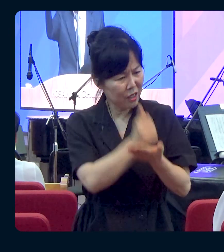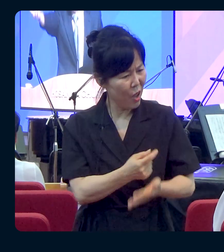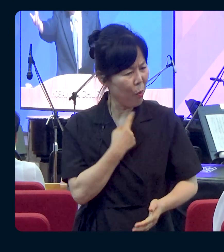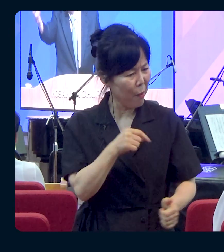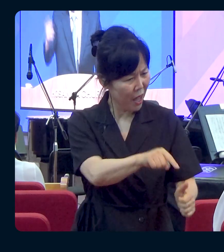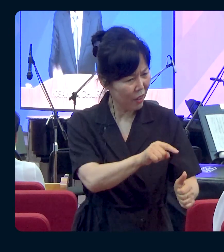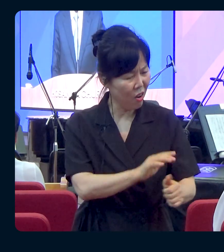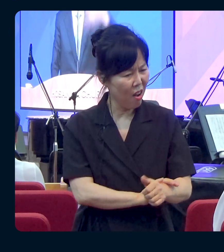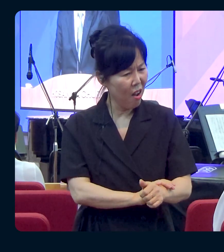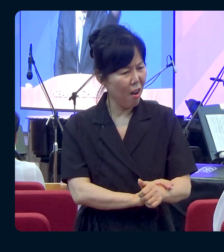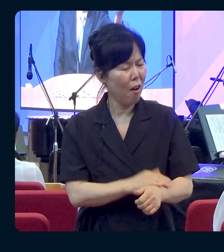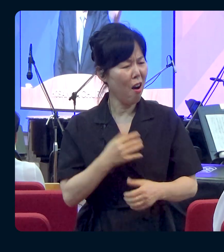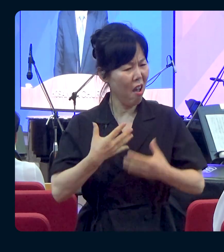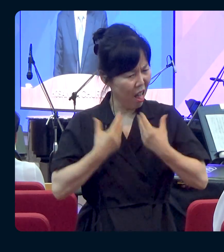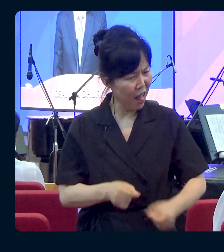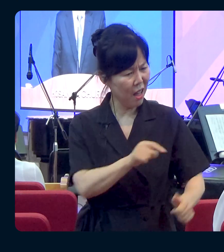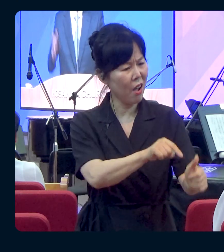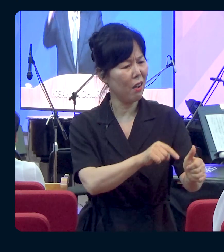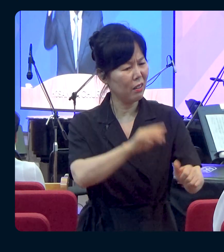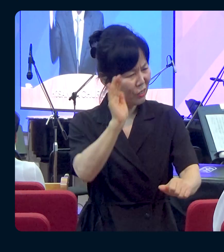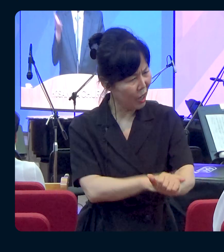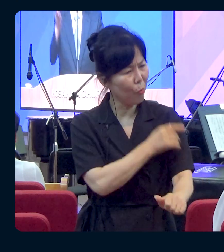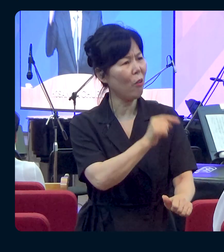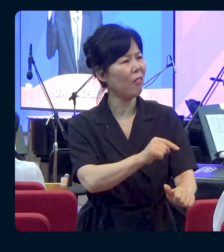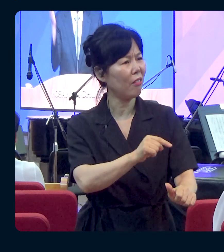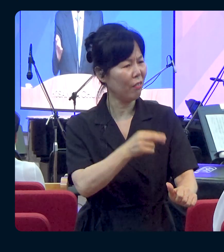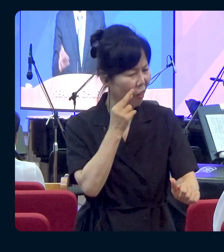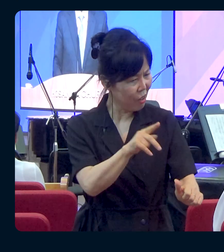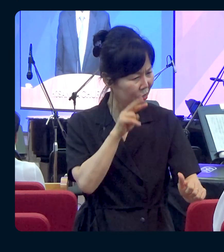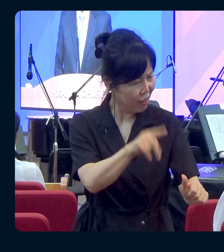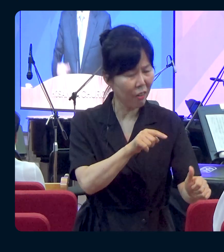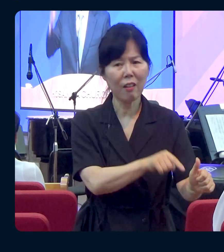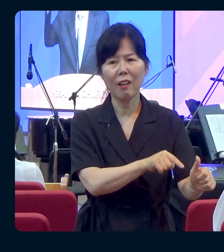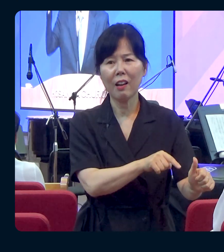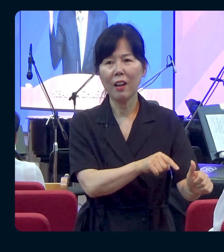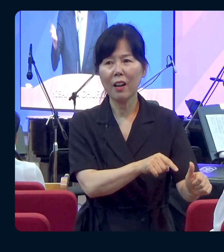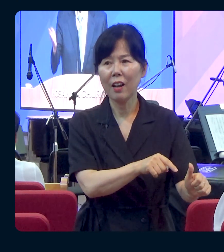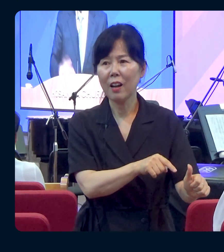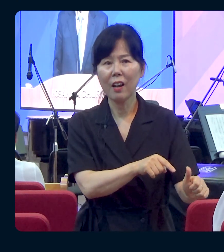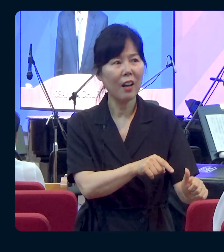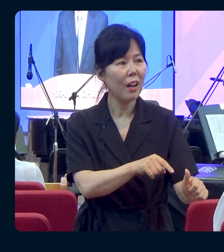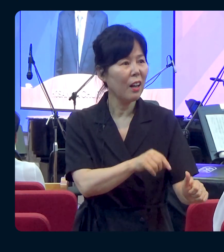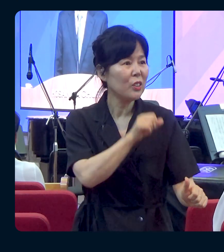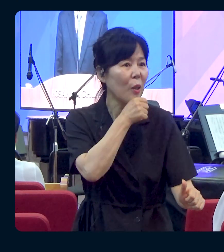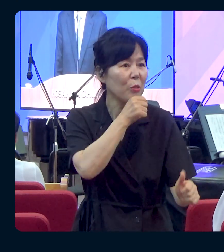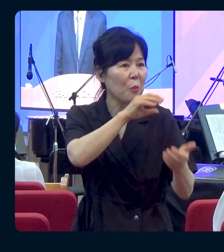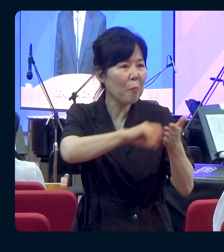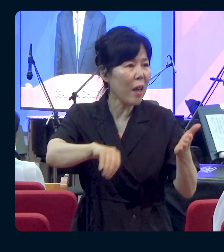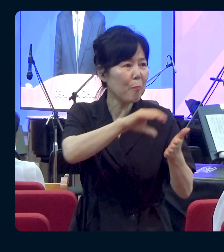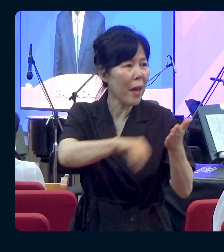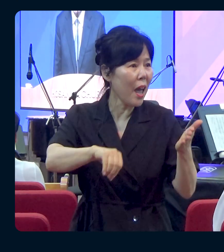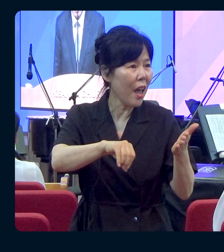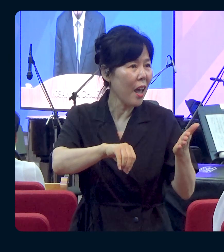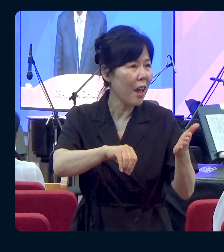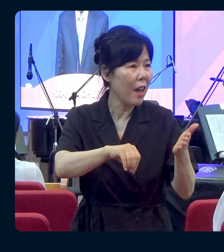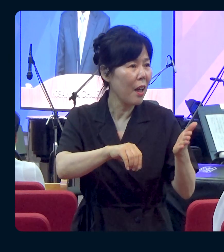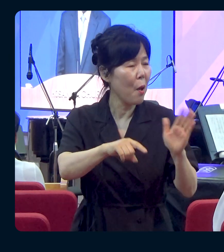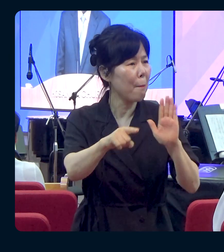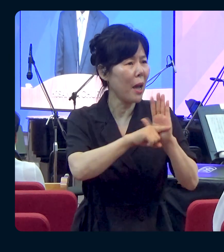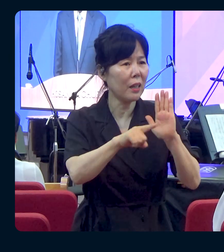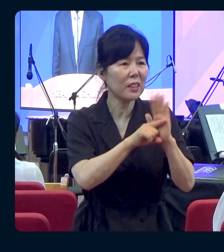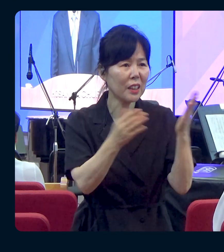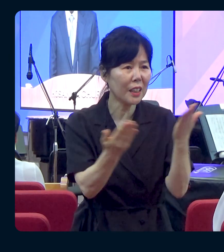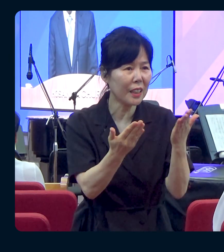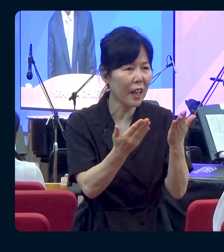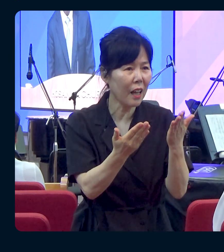거 잘못했지, 저런 거 잘못했지, 이런 거 문제가 있지, 저것이 틀렸지 하면서 계속 점수를 깎아내는,